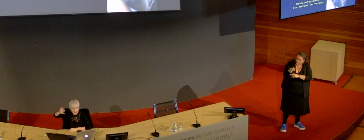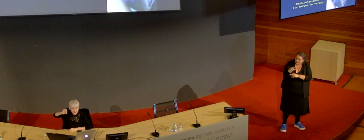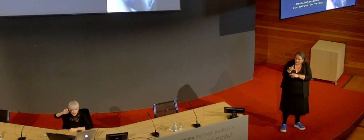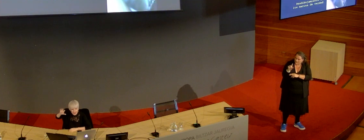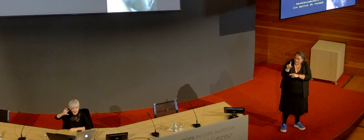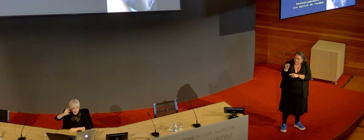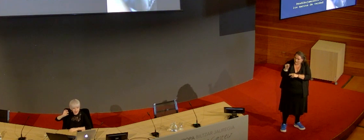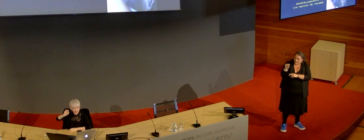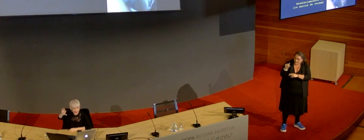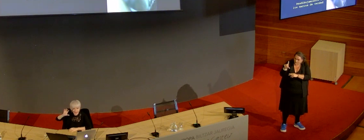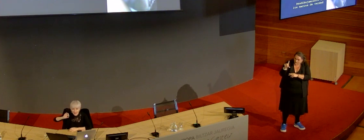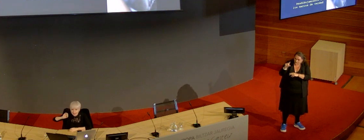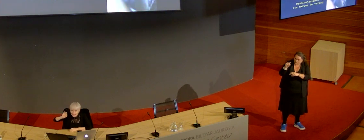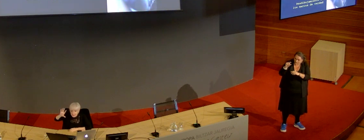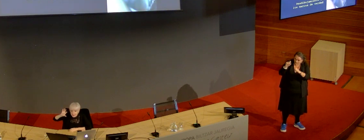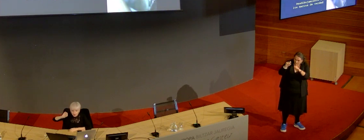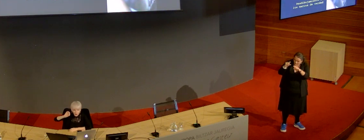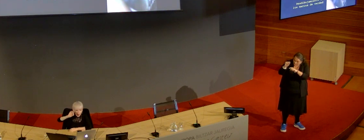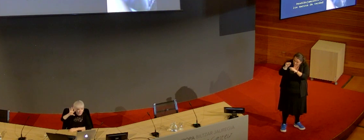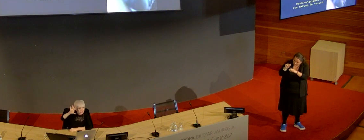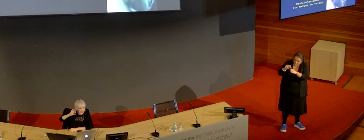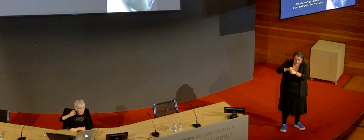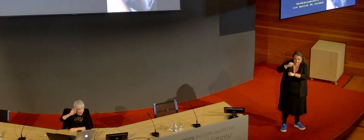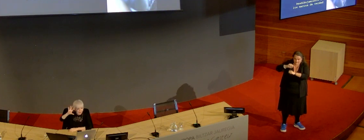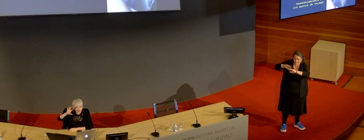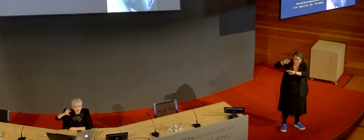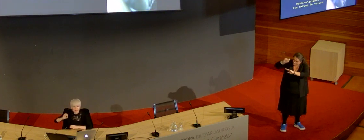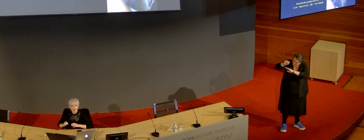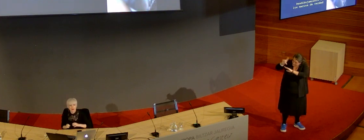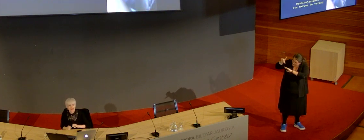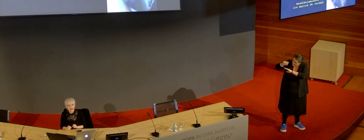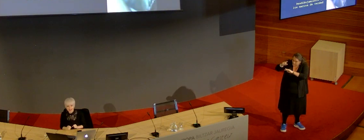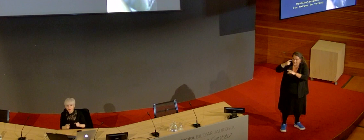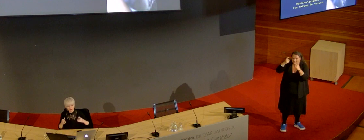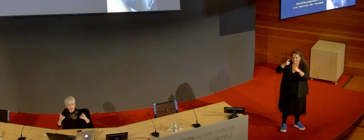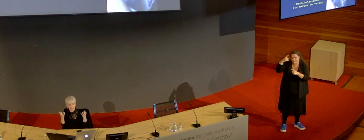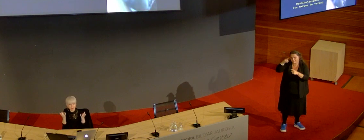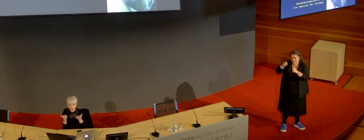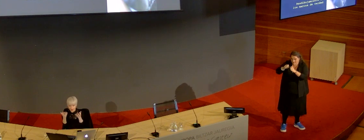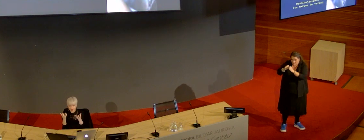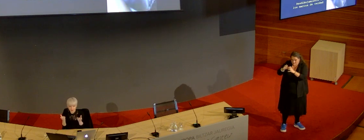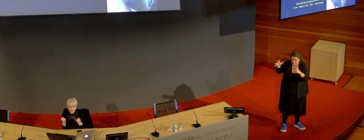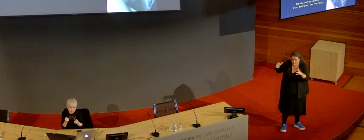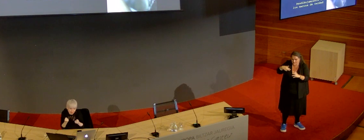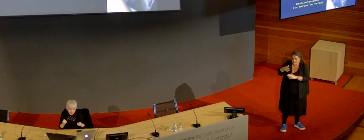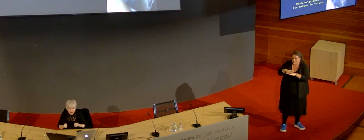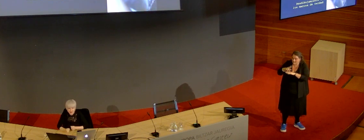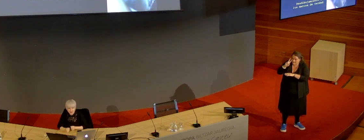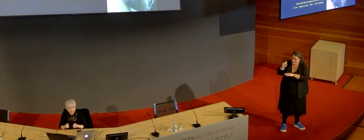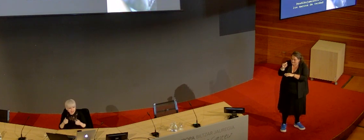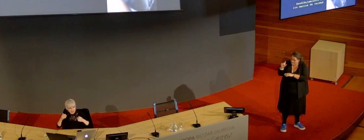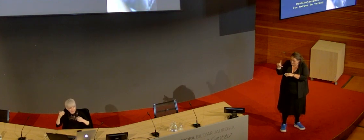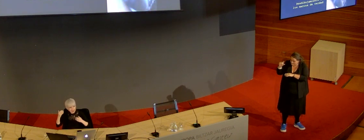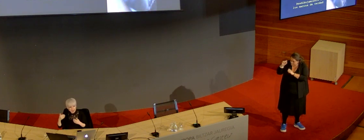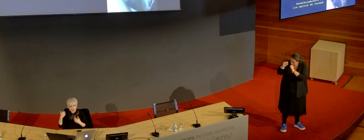y el índice en la ventana intentando ampliar la vaca para para verla para verla más